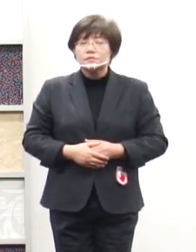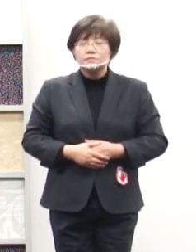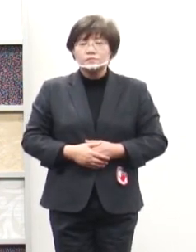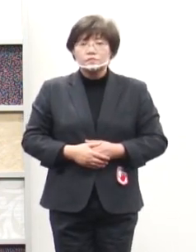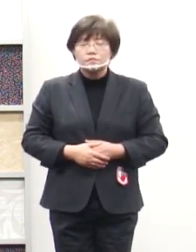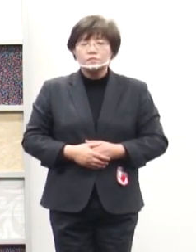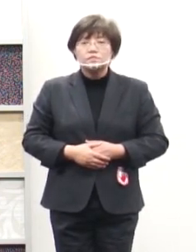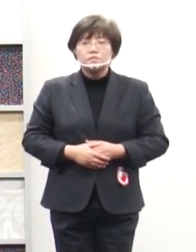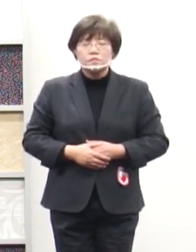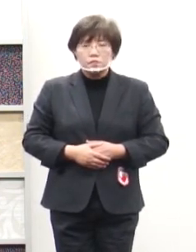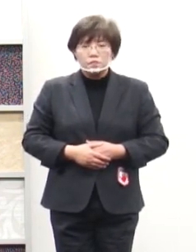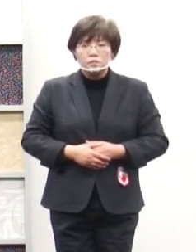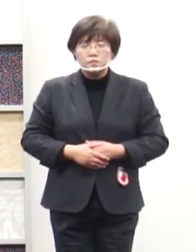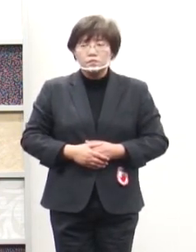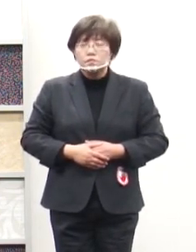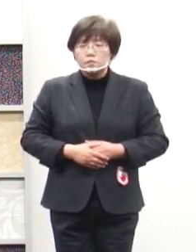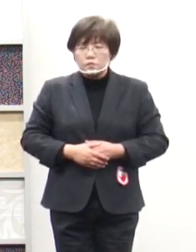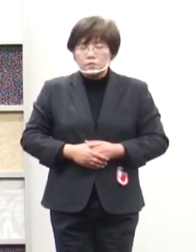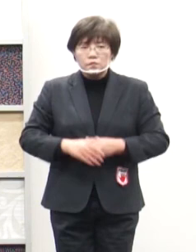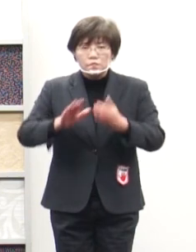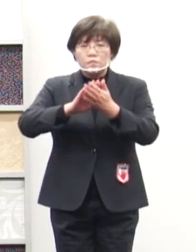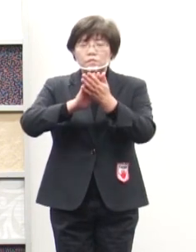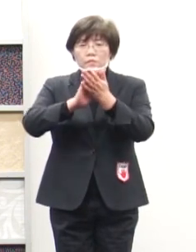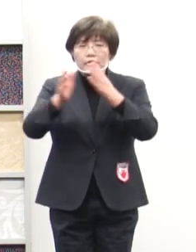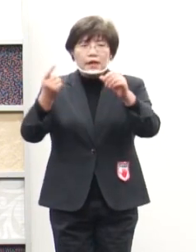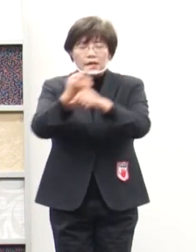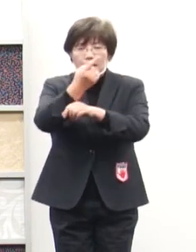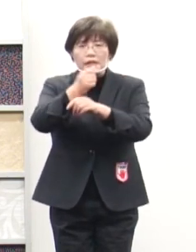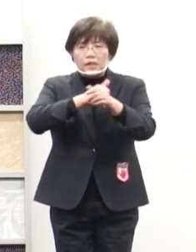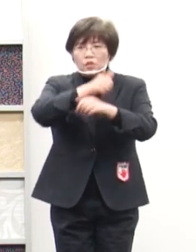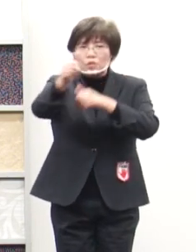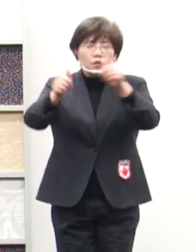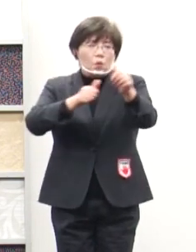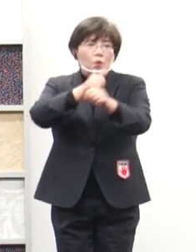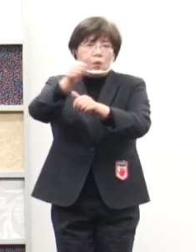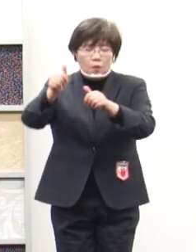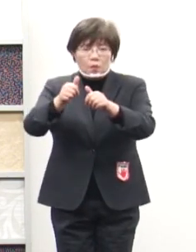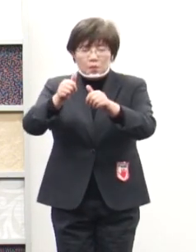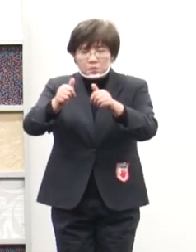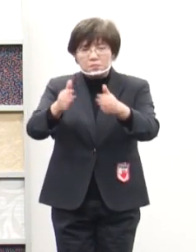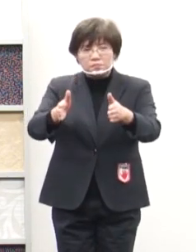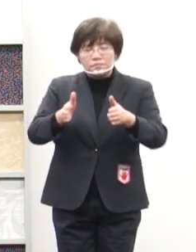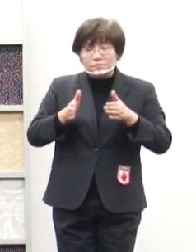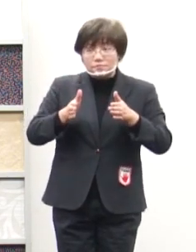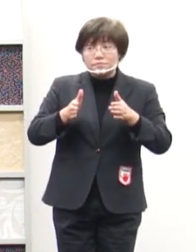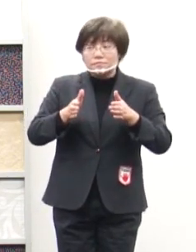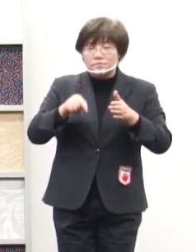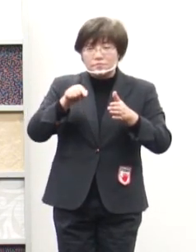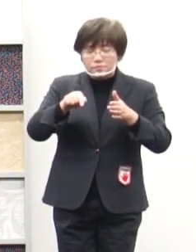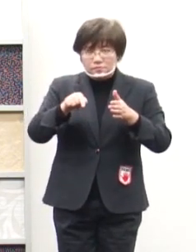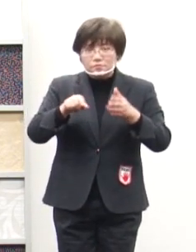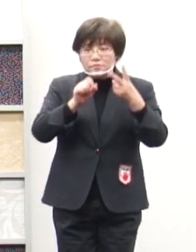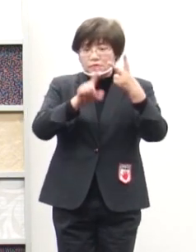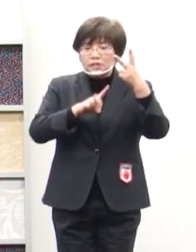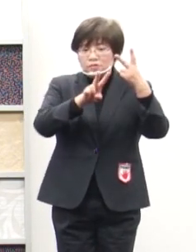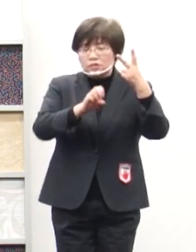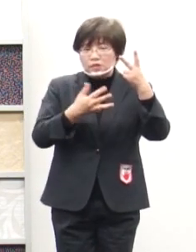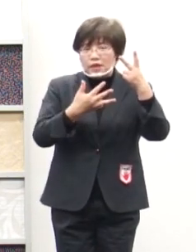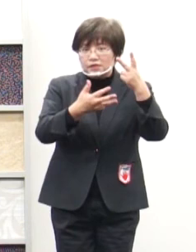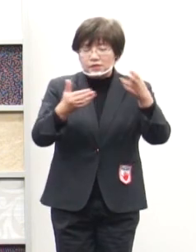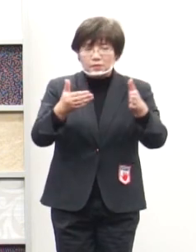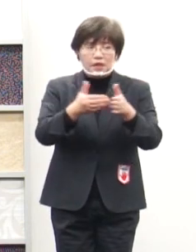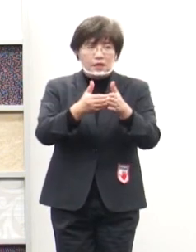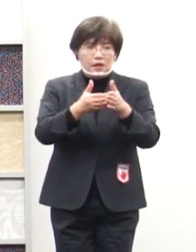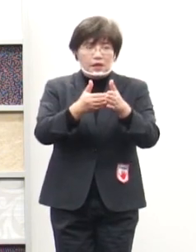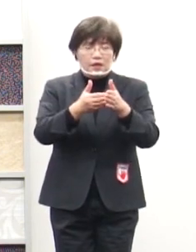動自粛の方の関係なんですけれども、はいはい、この今の協力要請でいうと、まあ、期間が2月28日までになっている